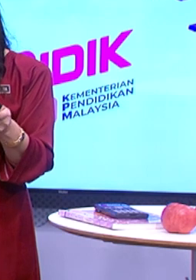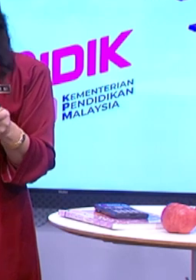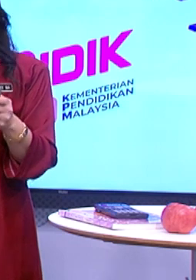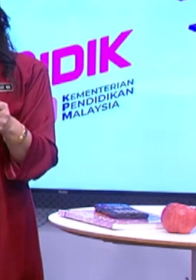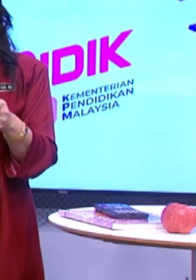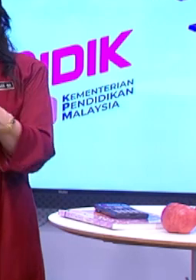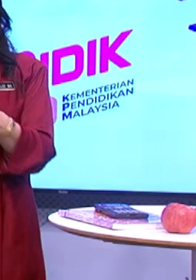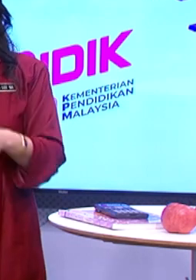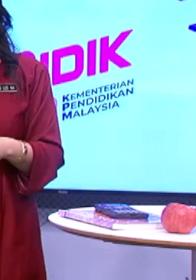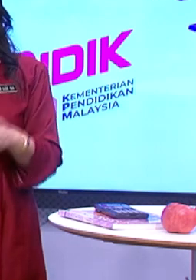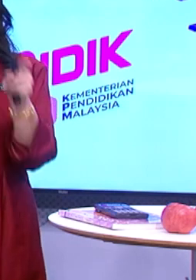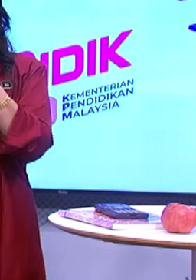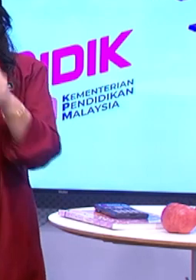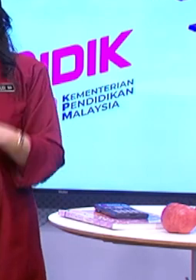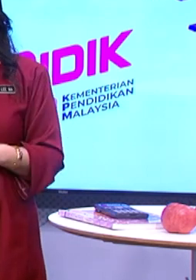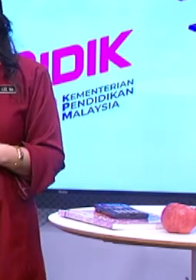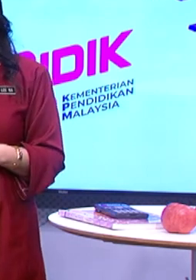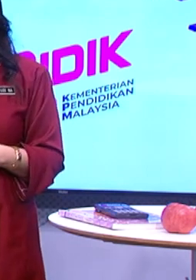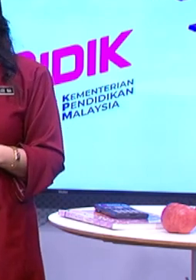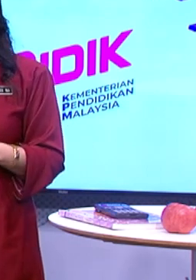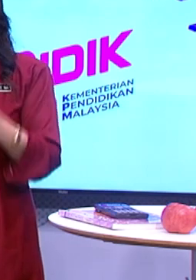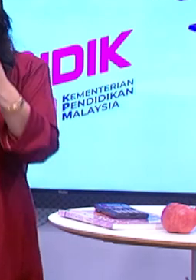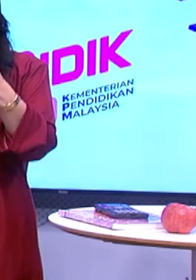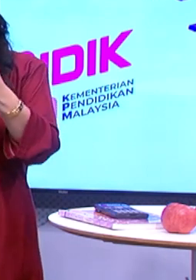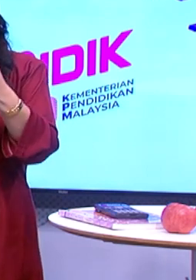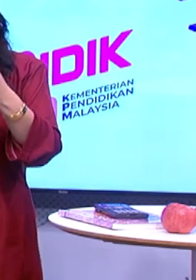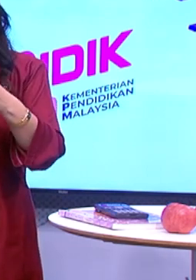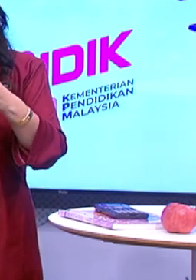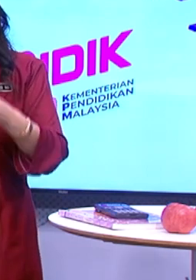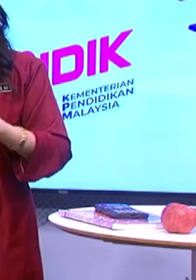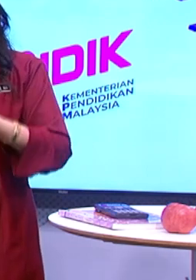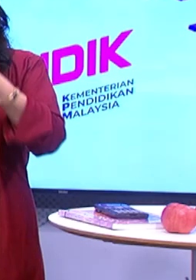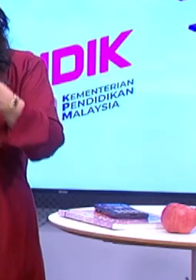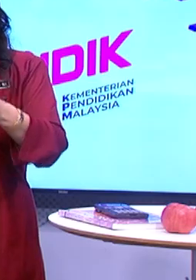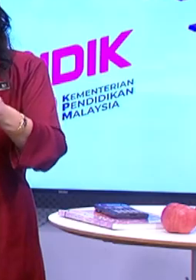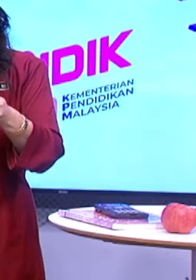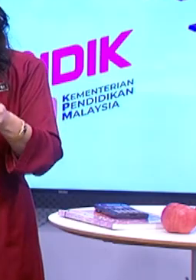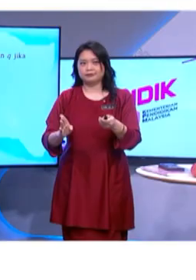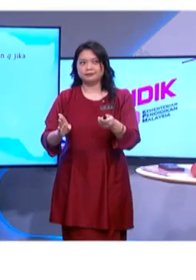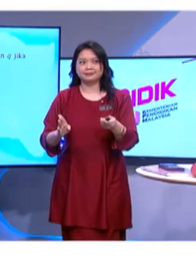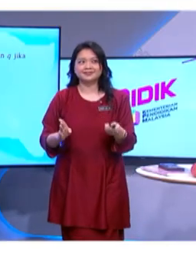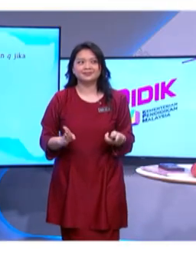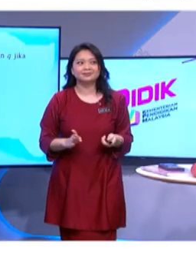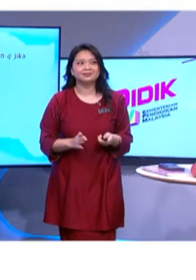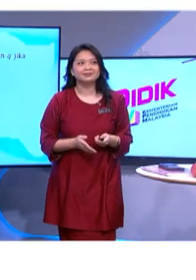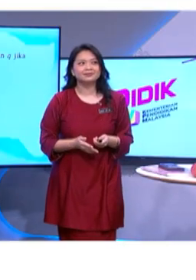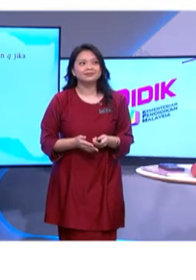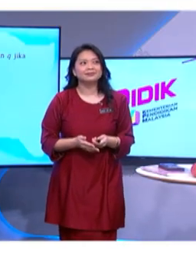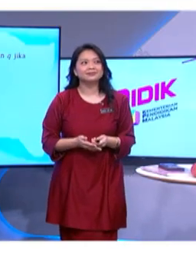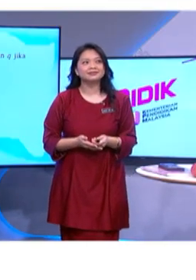Ayo kita enggak Pak C = 16 love siapa Boleh bantu nyumpah